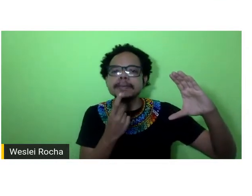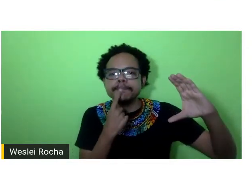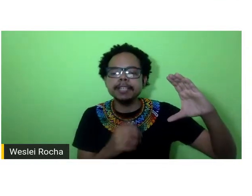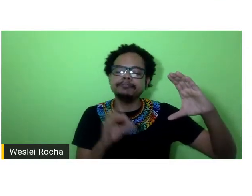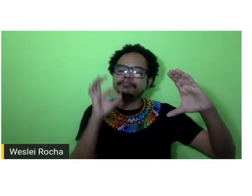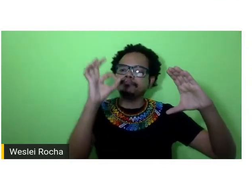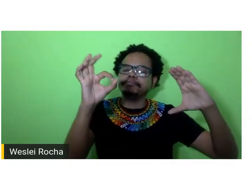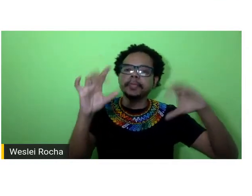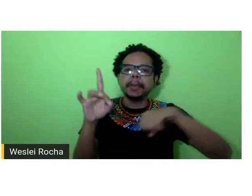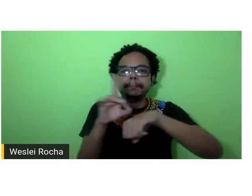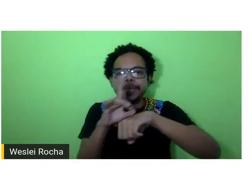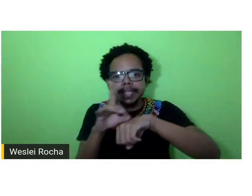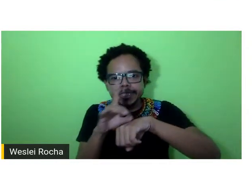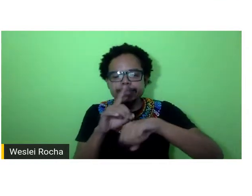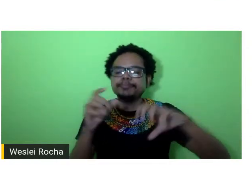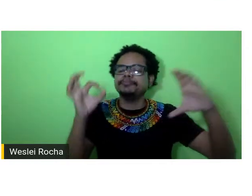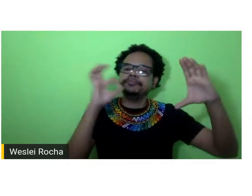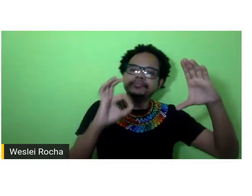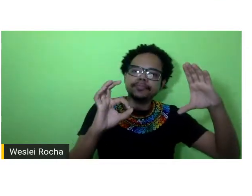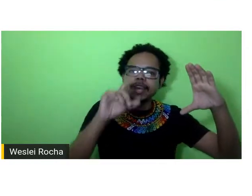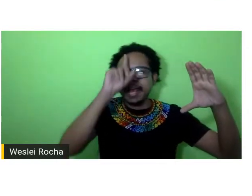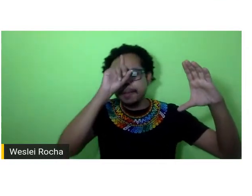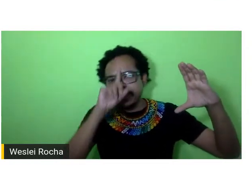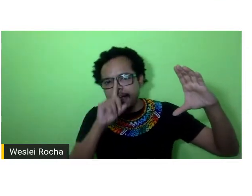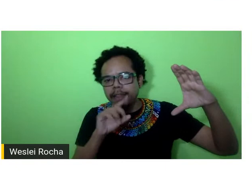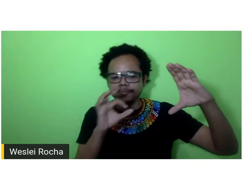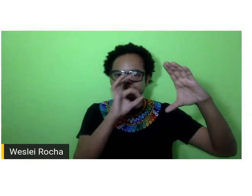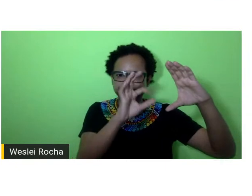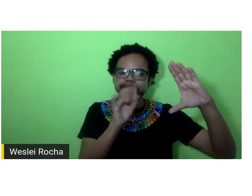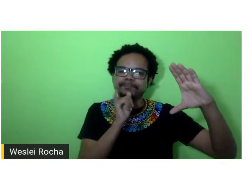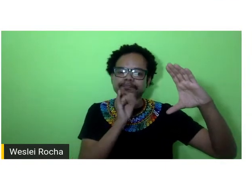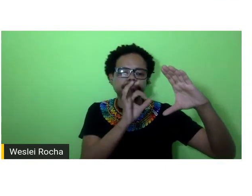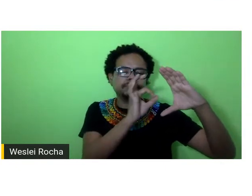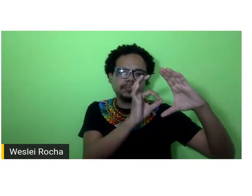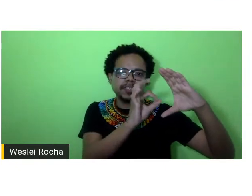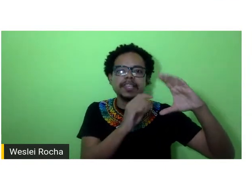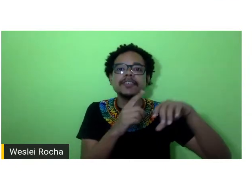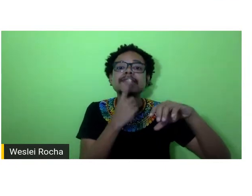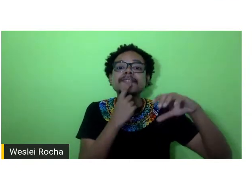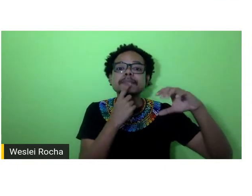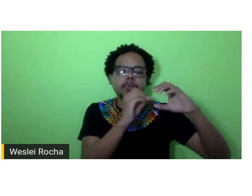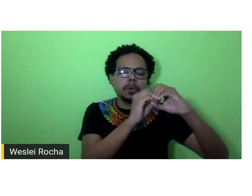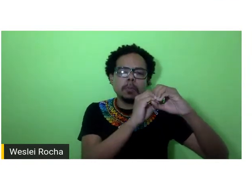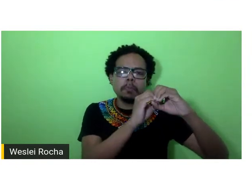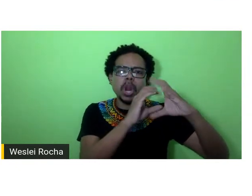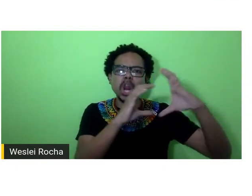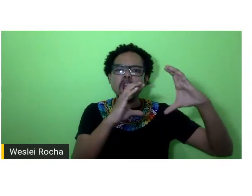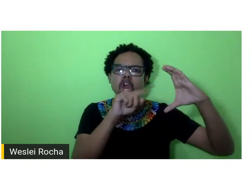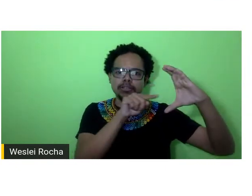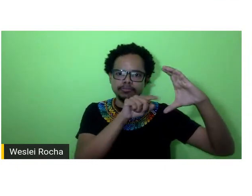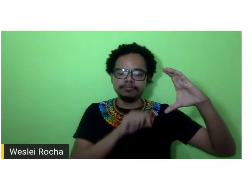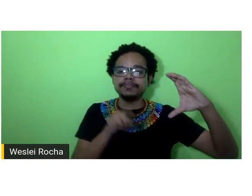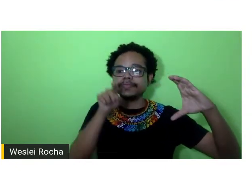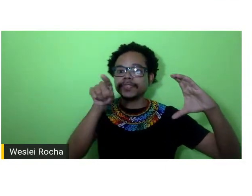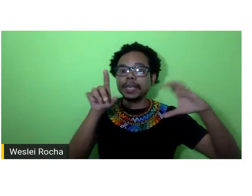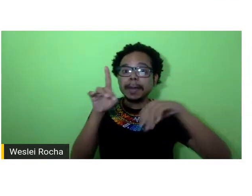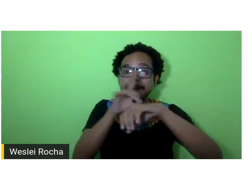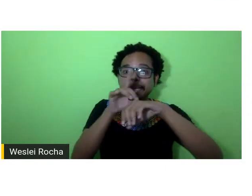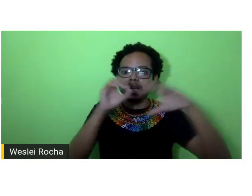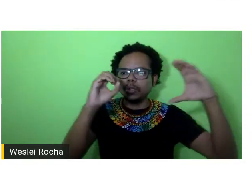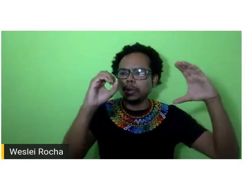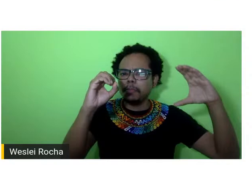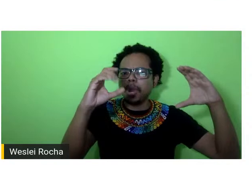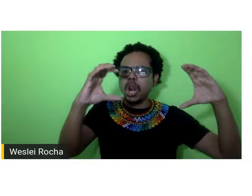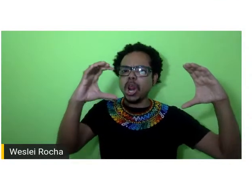objeto e na cor vermelha é uma uma cor preta com amarelo Oi